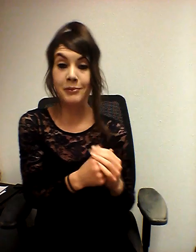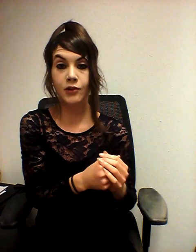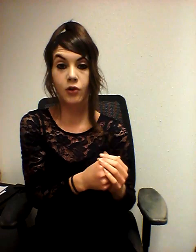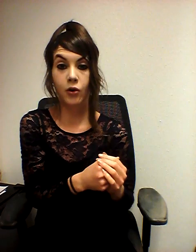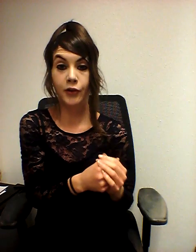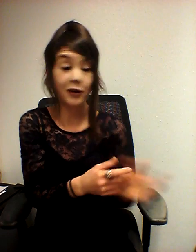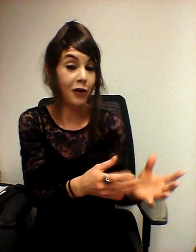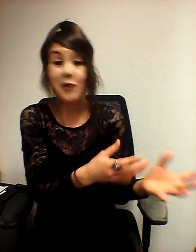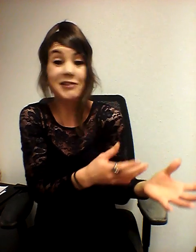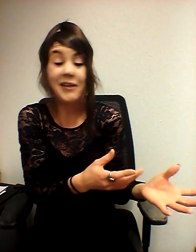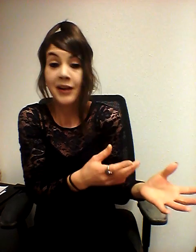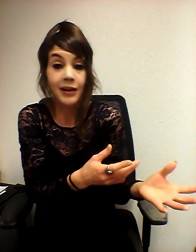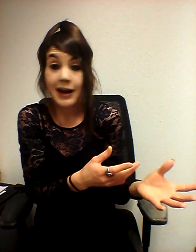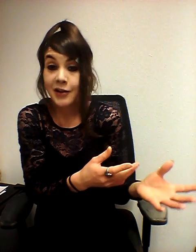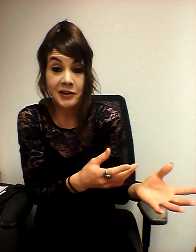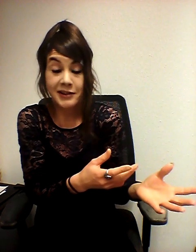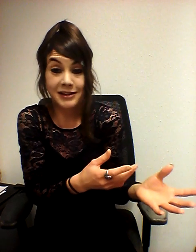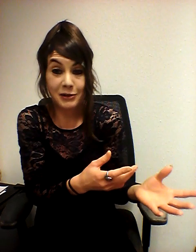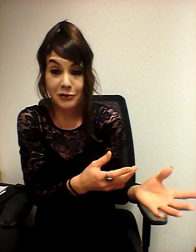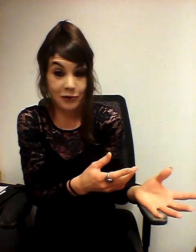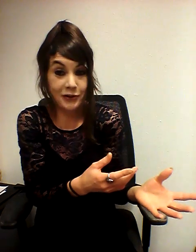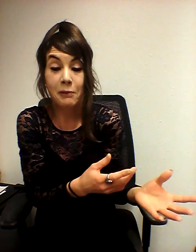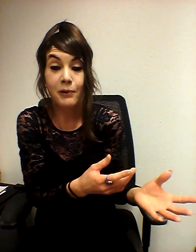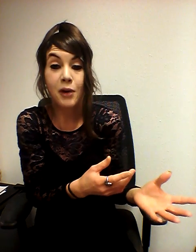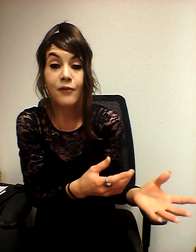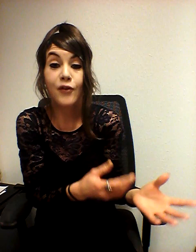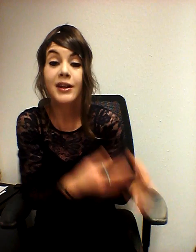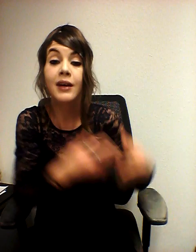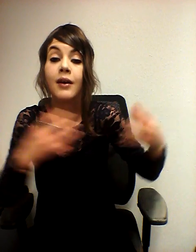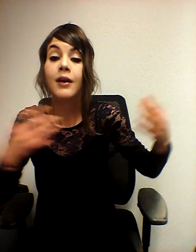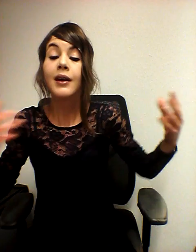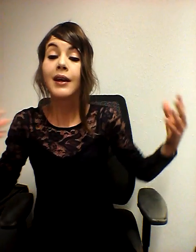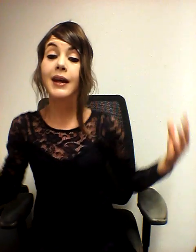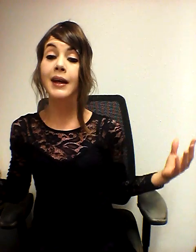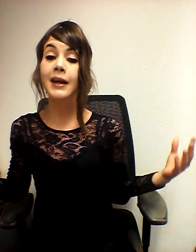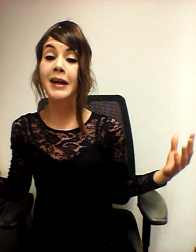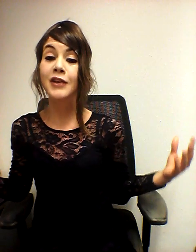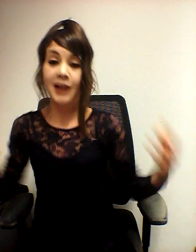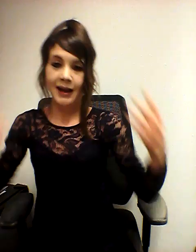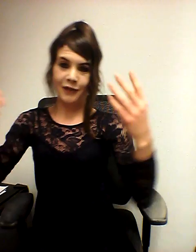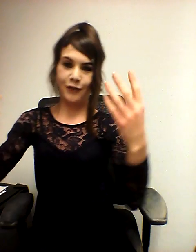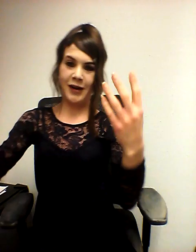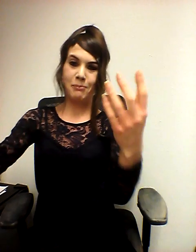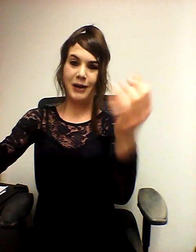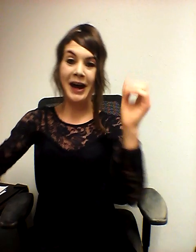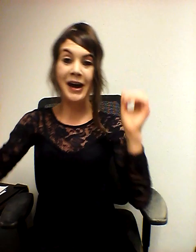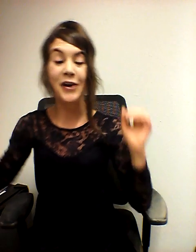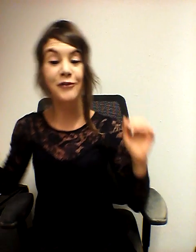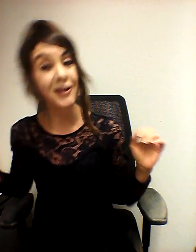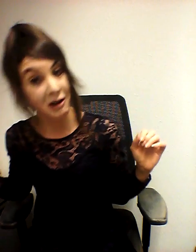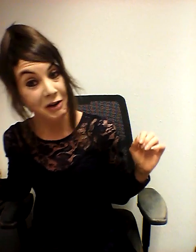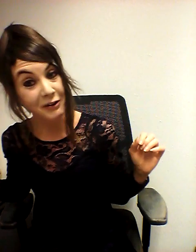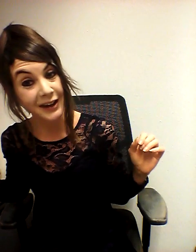mitochondriën ook dan gaan ze niet in de mitochondriën opgenomen worden is het verbruik van calori